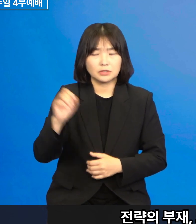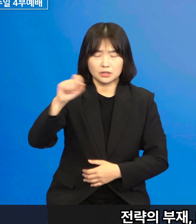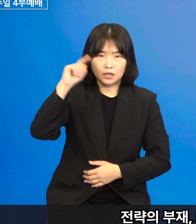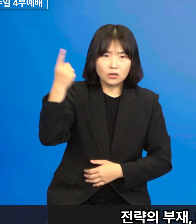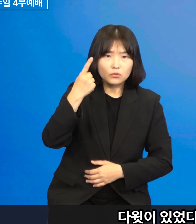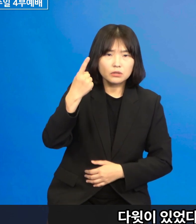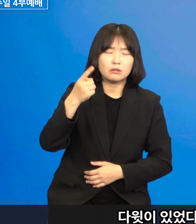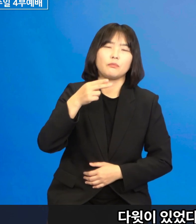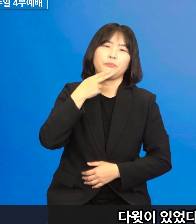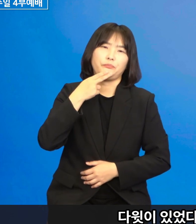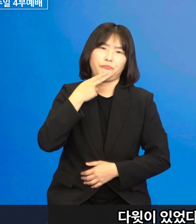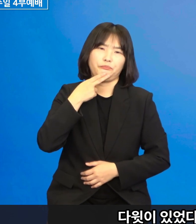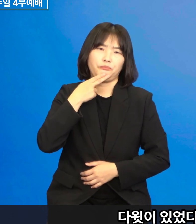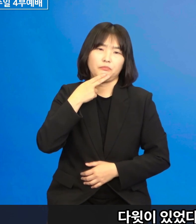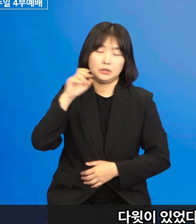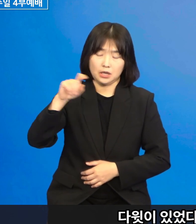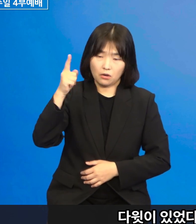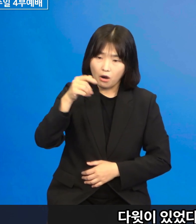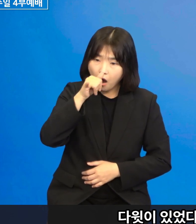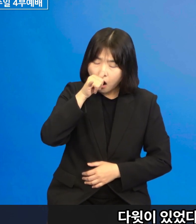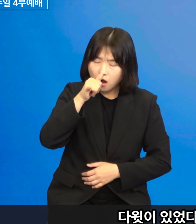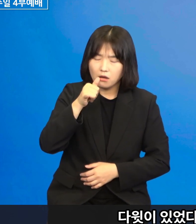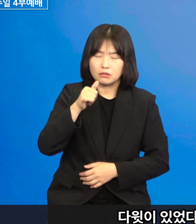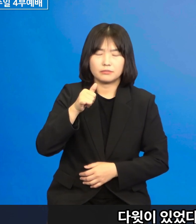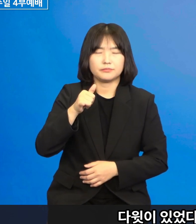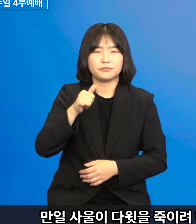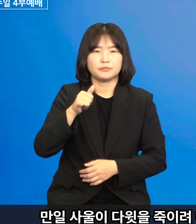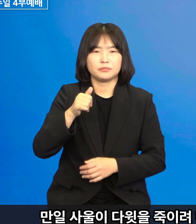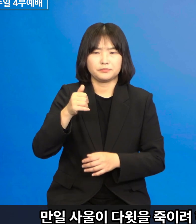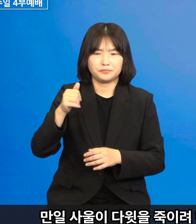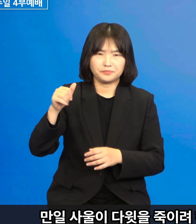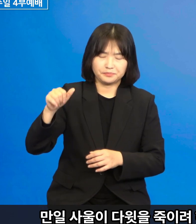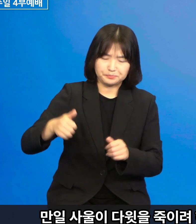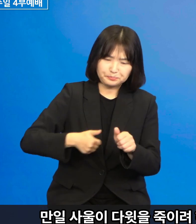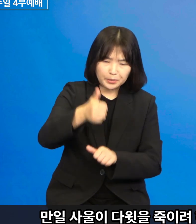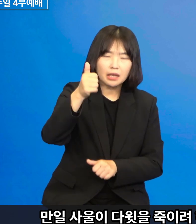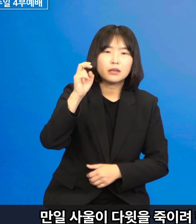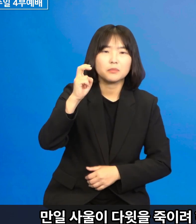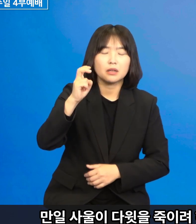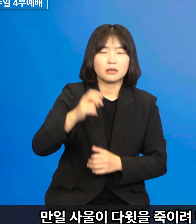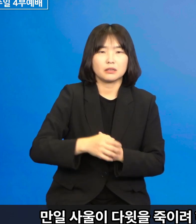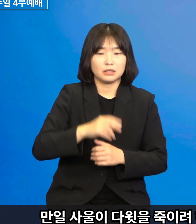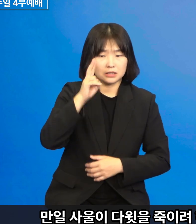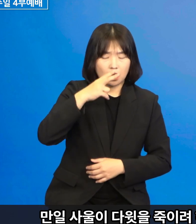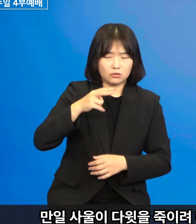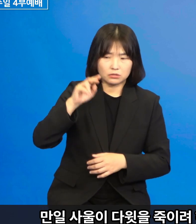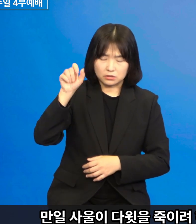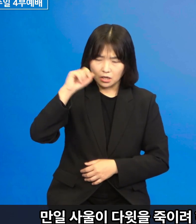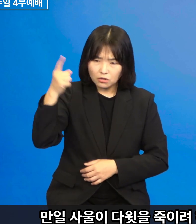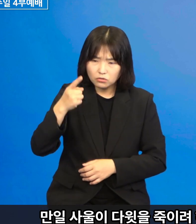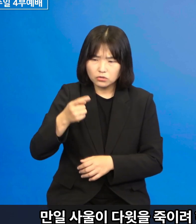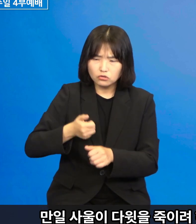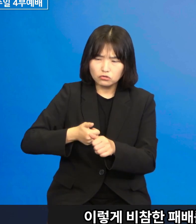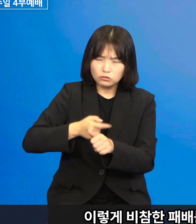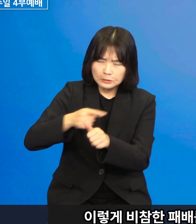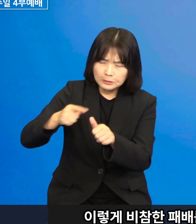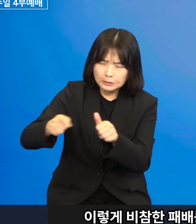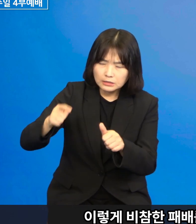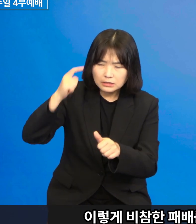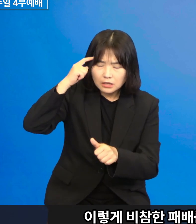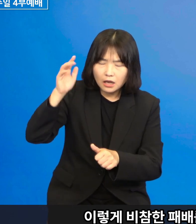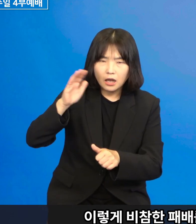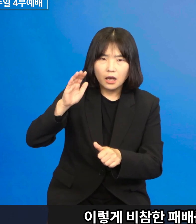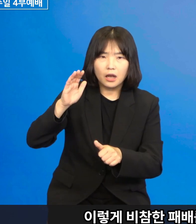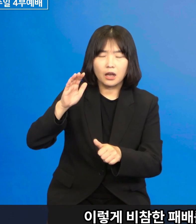부재. 다윗이 있었다면 달랐을 거예요. 만일 사울이 다윗을 죽이려 하지 않고 군대 장관으로 두었다면 이렇게